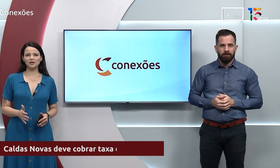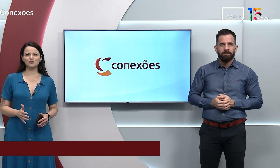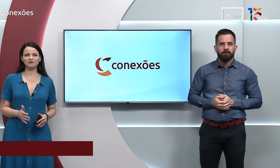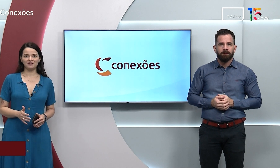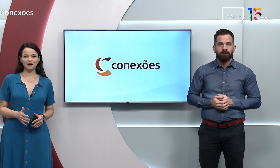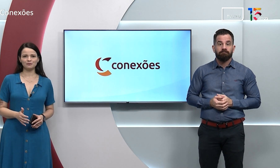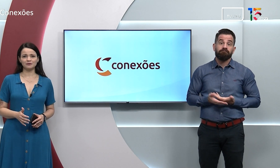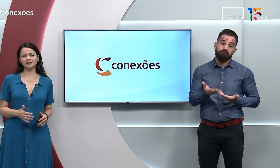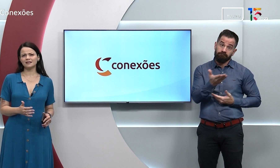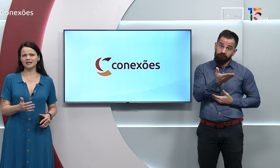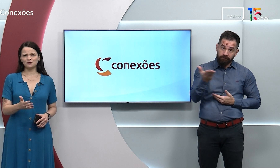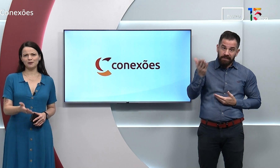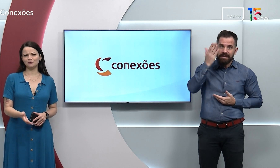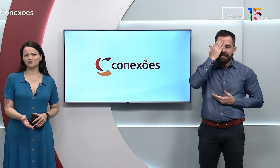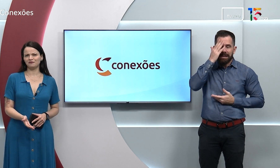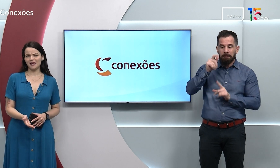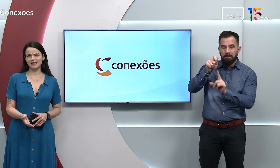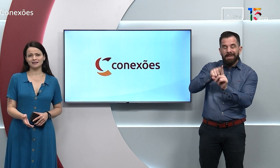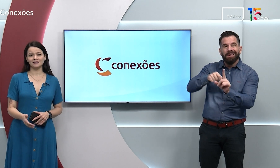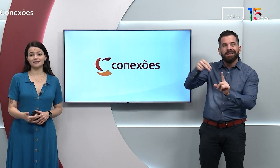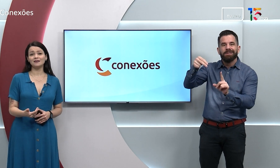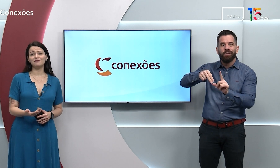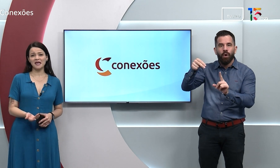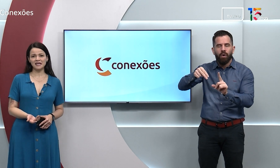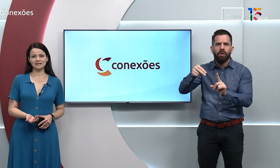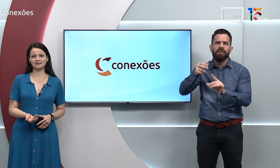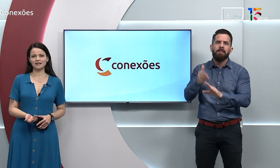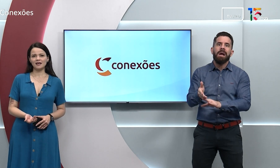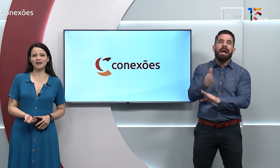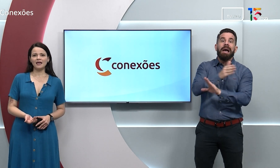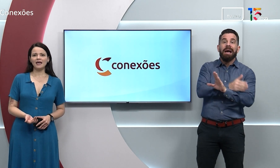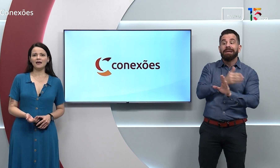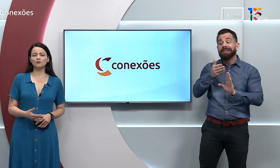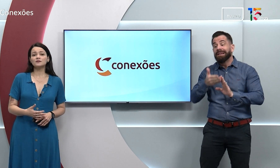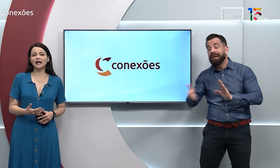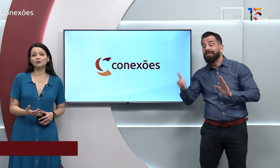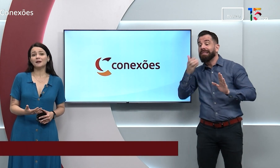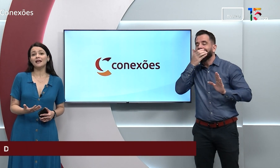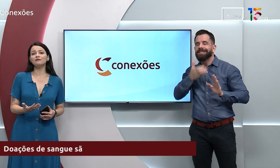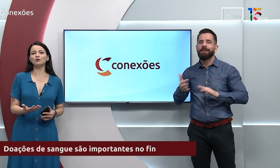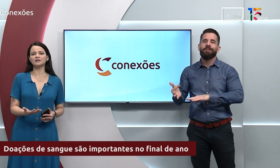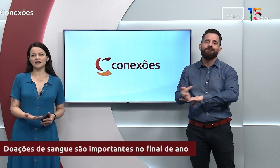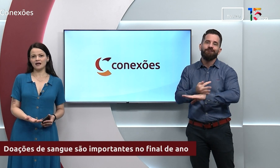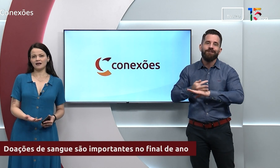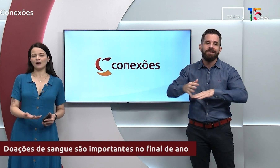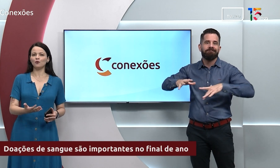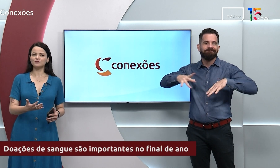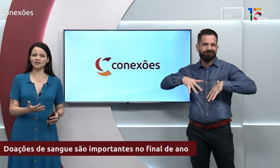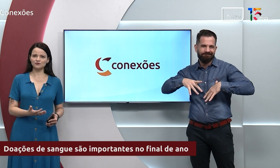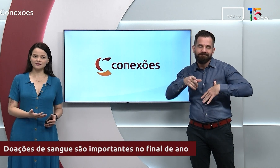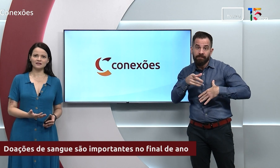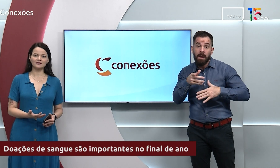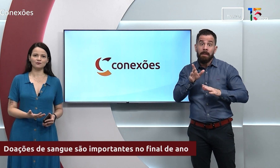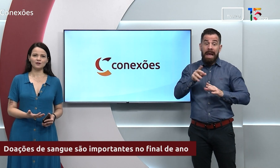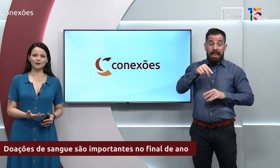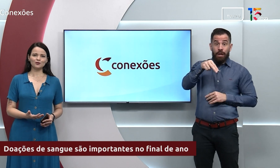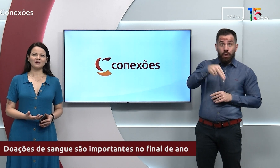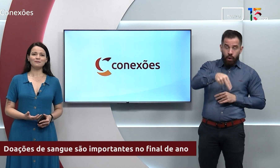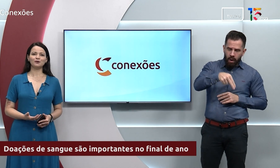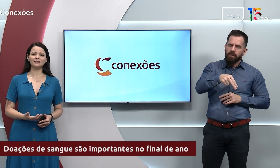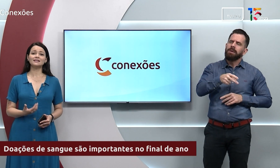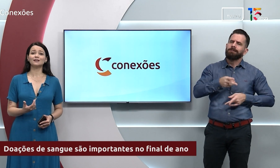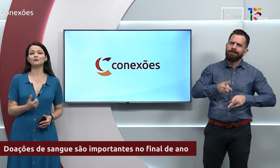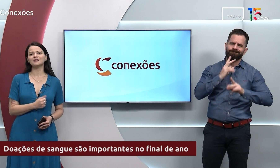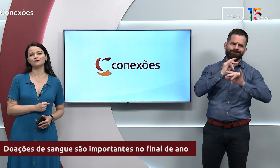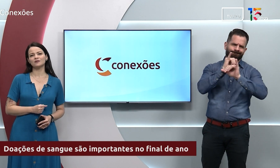Bom, e o mês de novembro, que antecede o período de festas e férias, é usado para reforçar a conscientização sobre